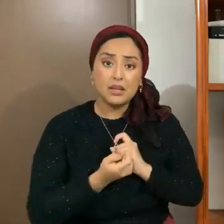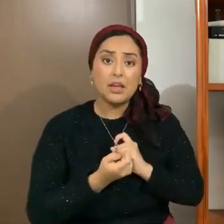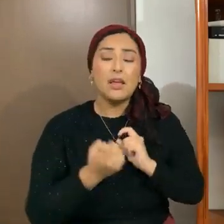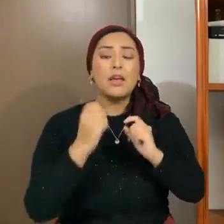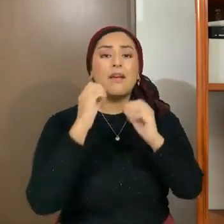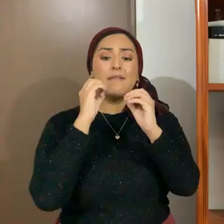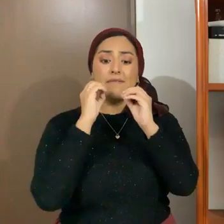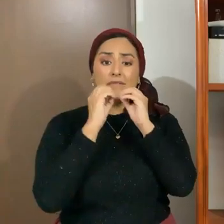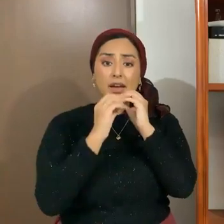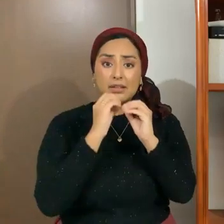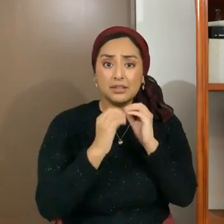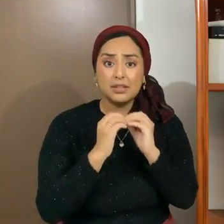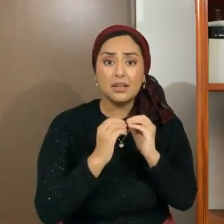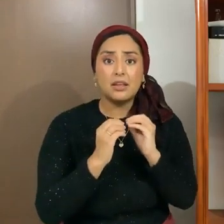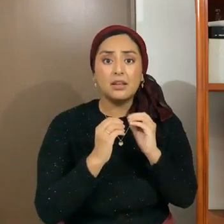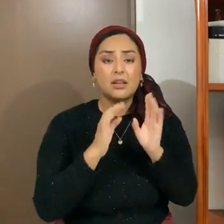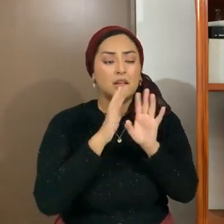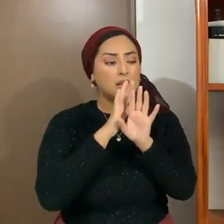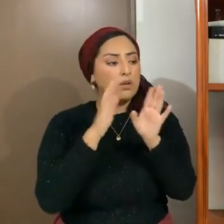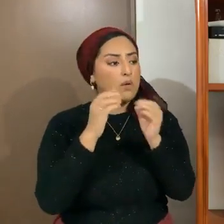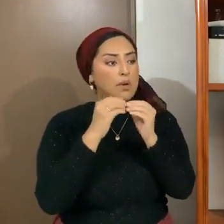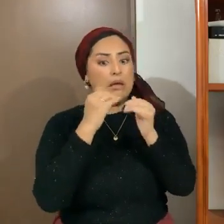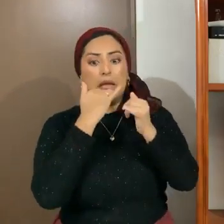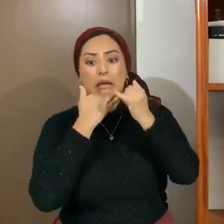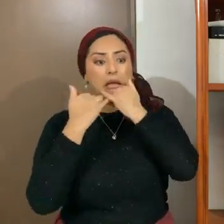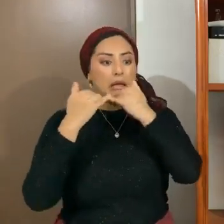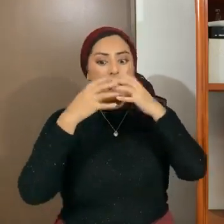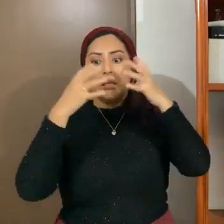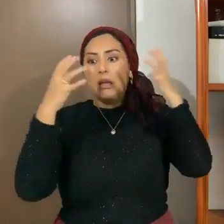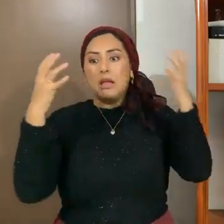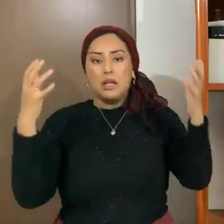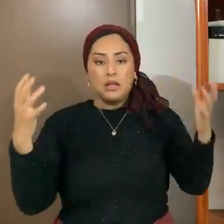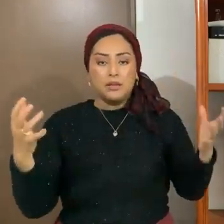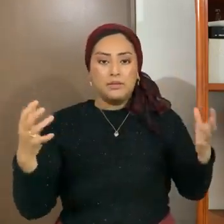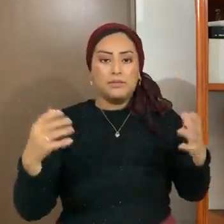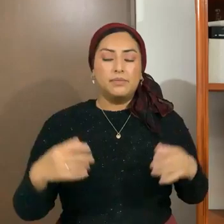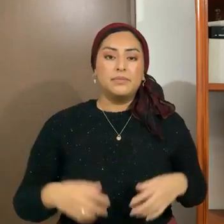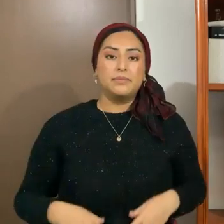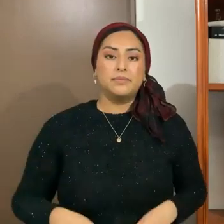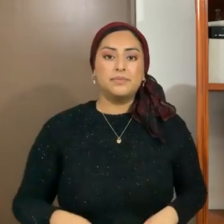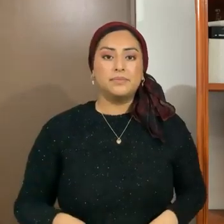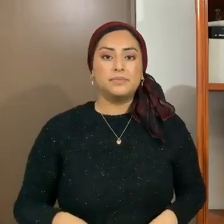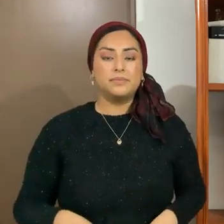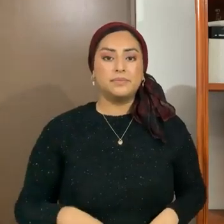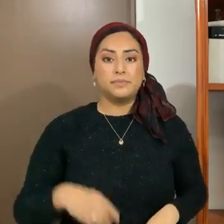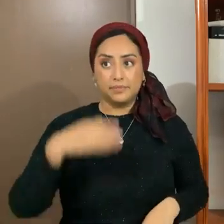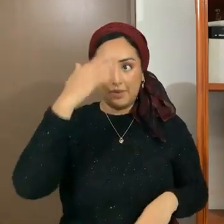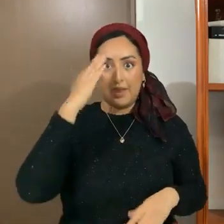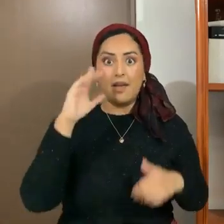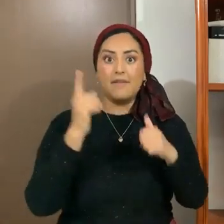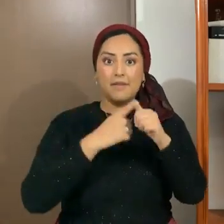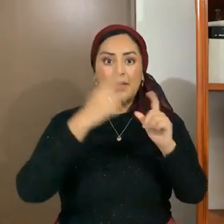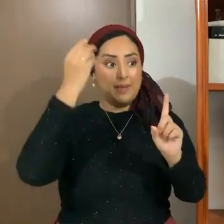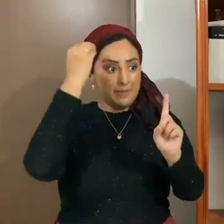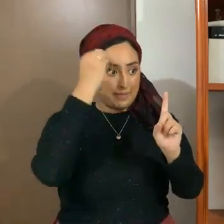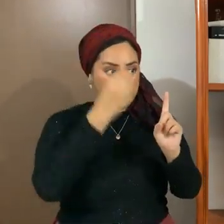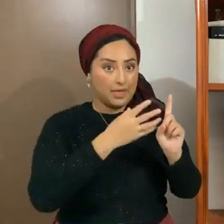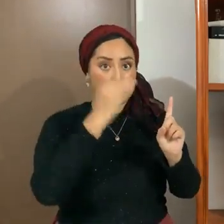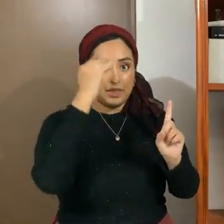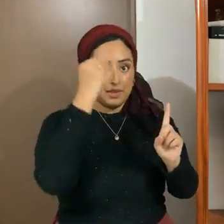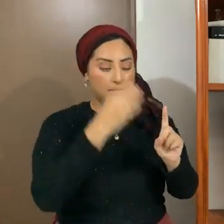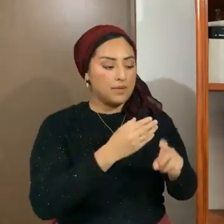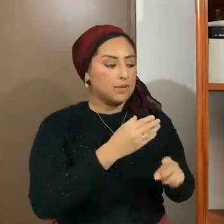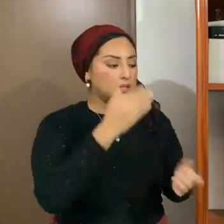y corregir para no cometer errores ni caer en cosas que no convienen. Para eso te va a hablar en primer lugar el Eterno. Te va a